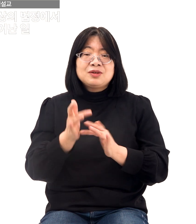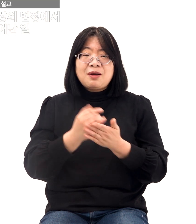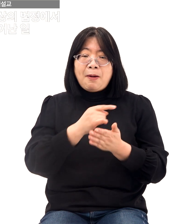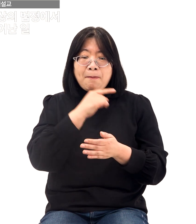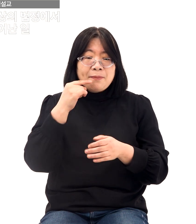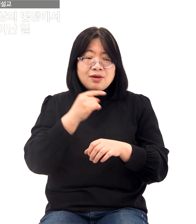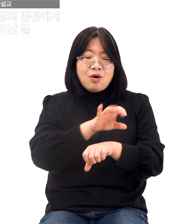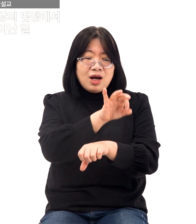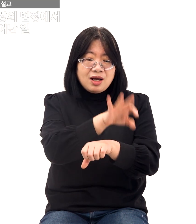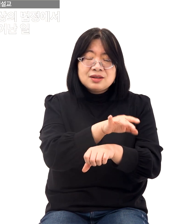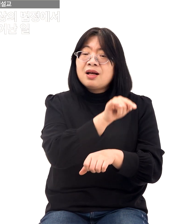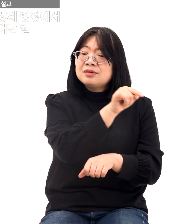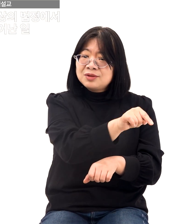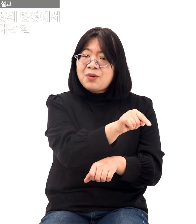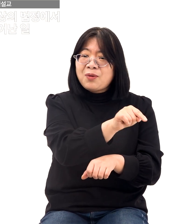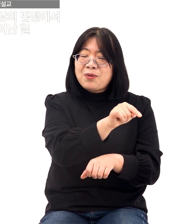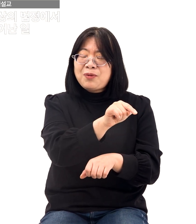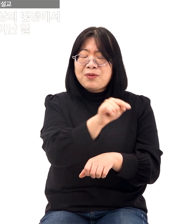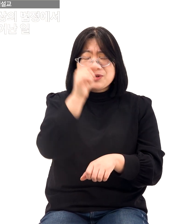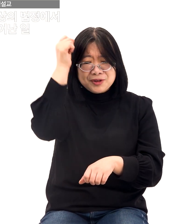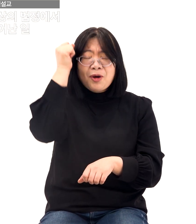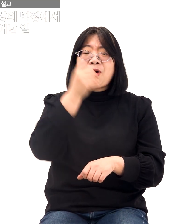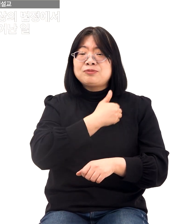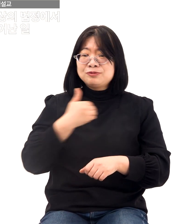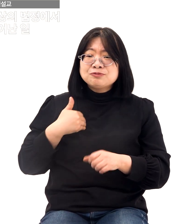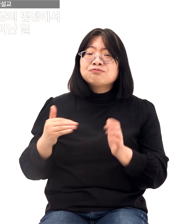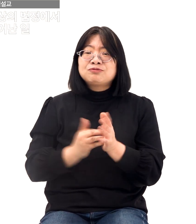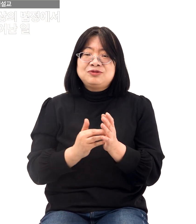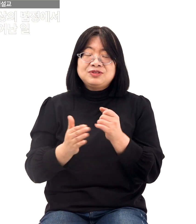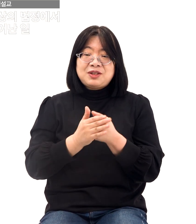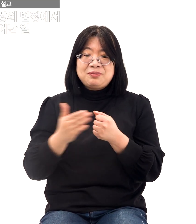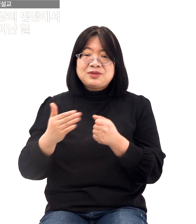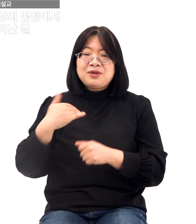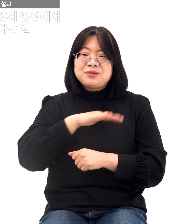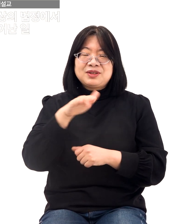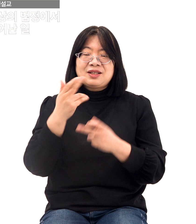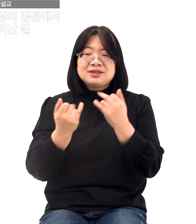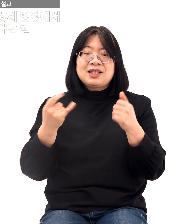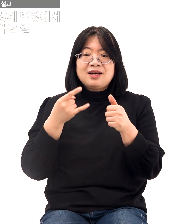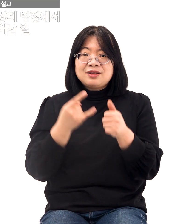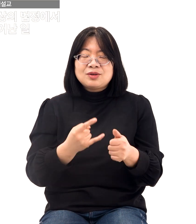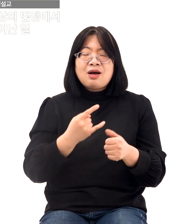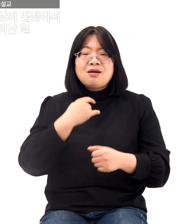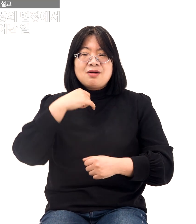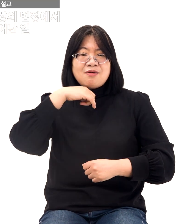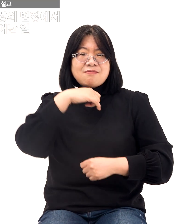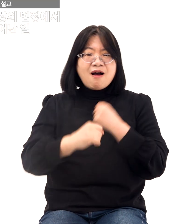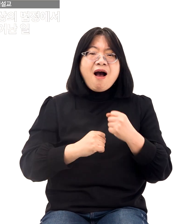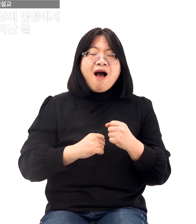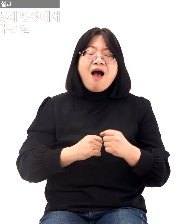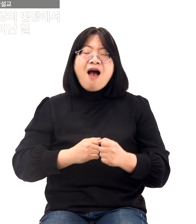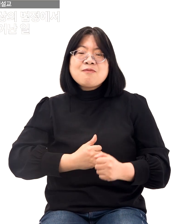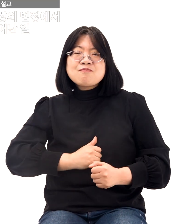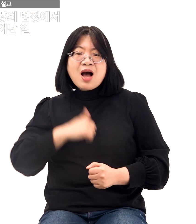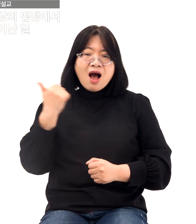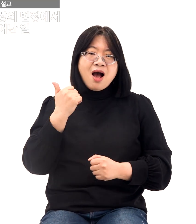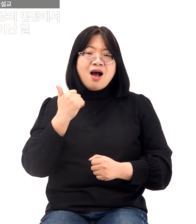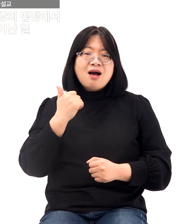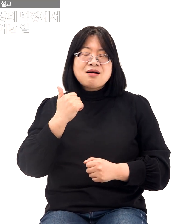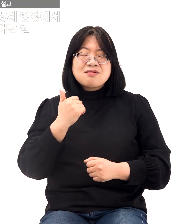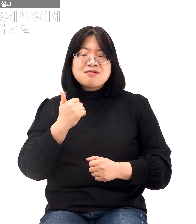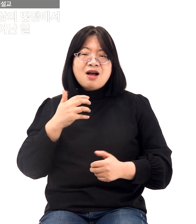않아요. 예수의 피로 값주고 산. 그래서 우리는 형제들에게도 함부로 분노하고